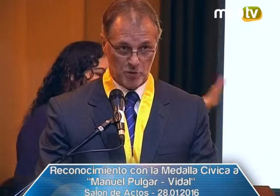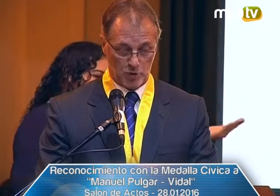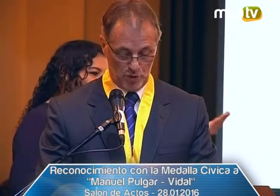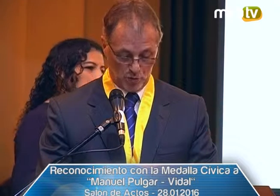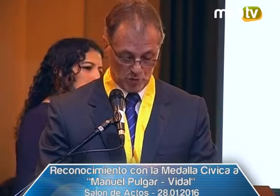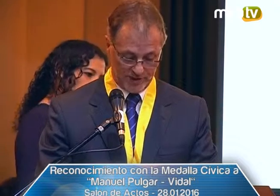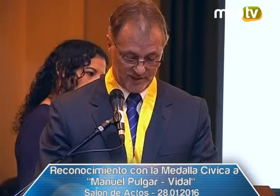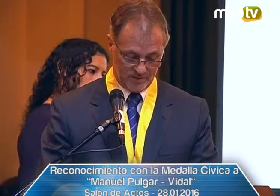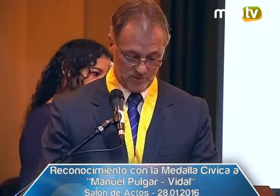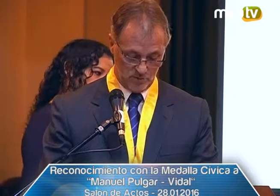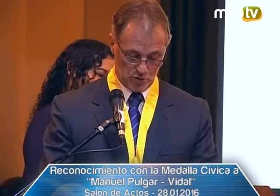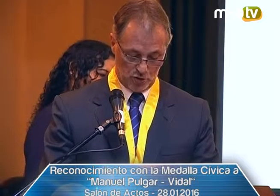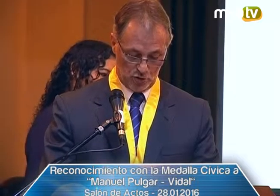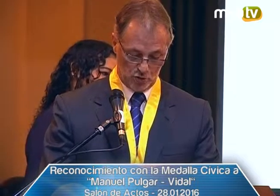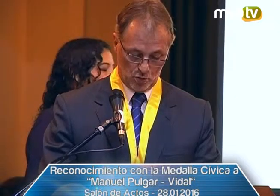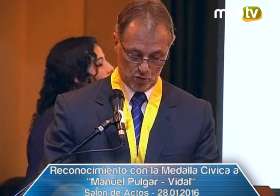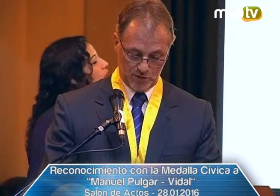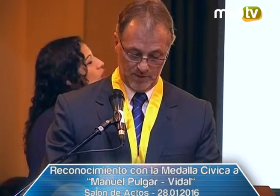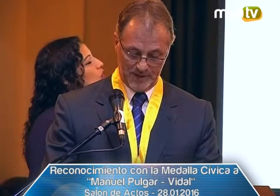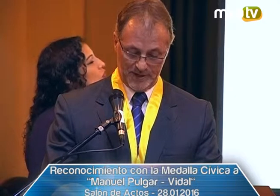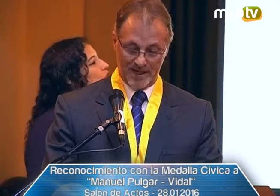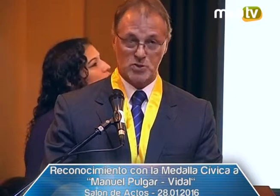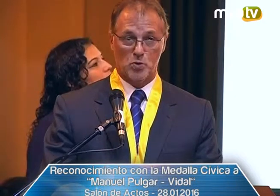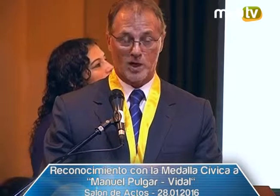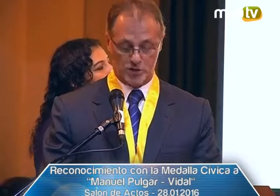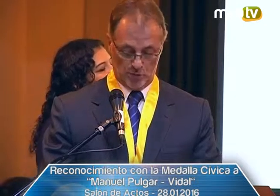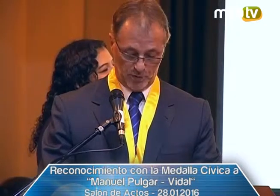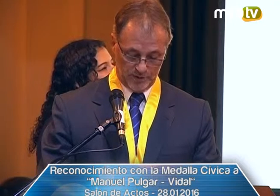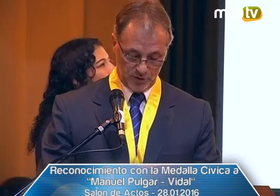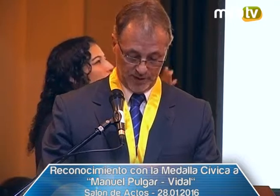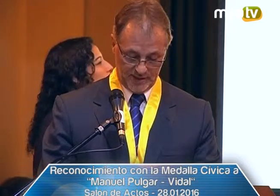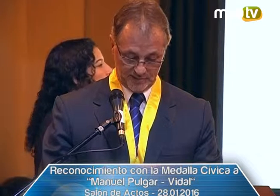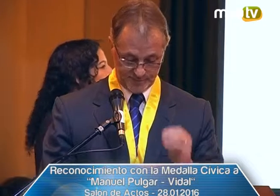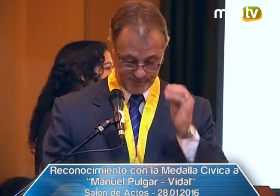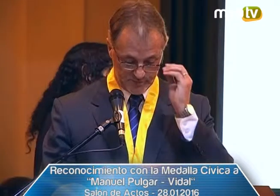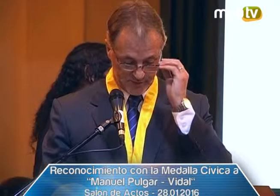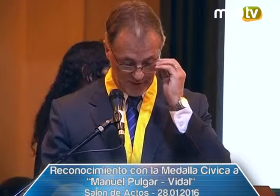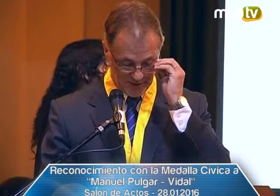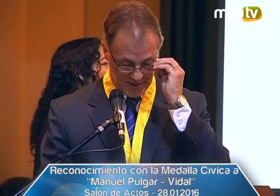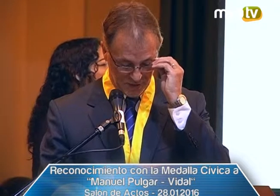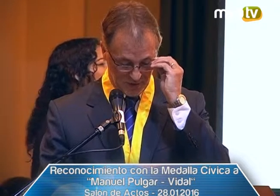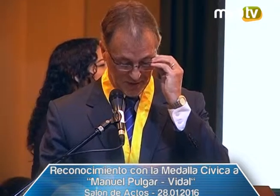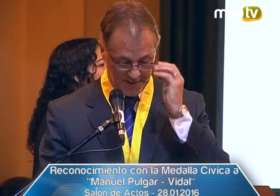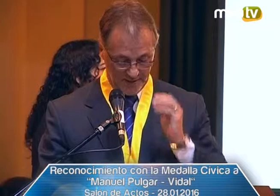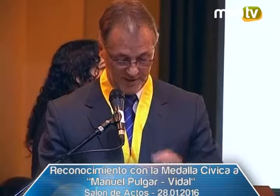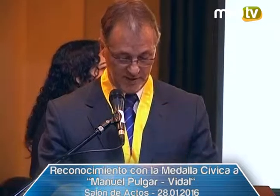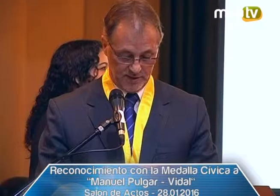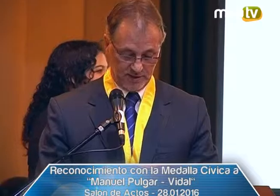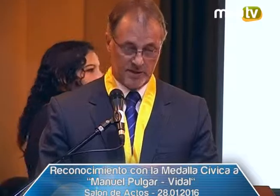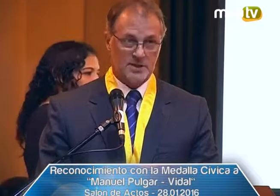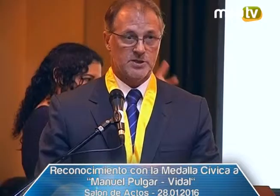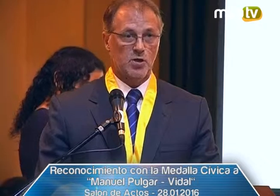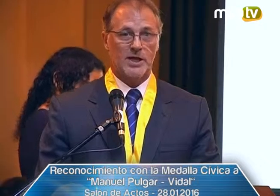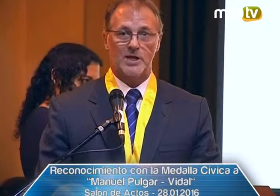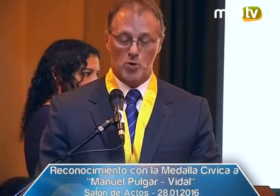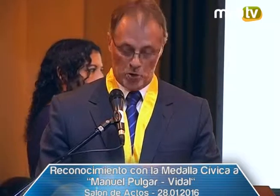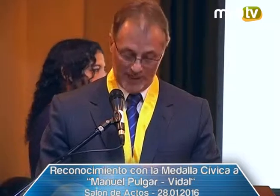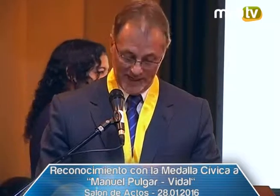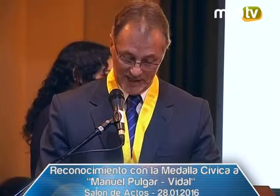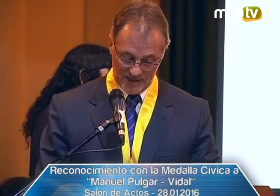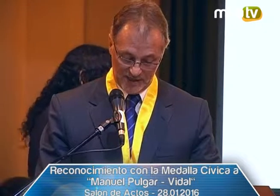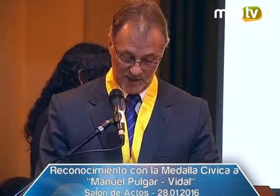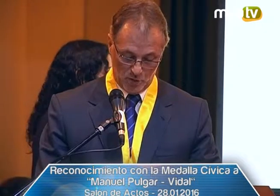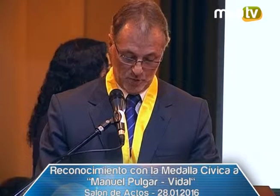ya hemos podido escuchar, no solo tuvo siempre clara su vocación profesional, el derecho ambiental, sino que la